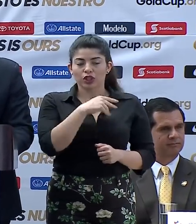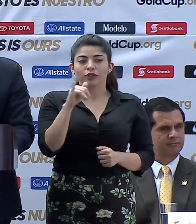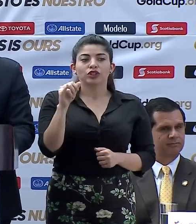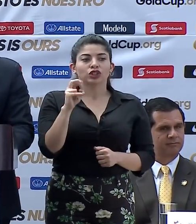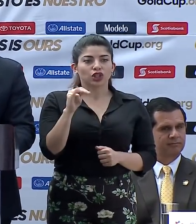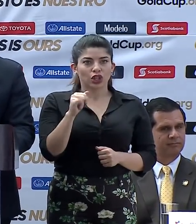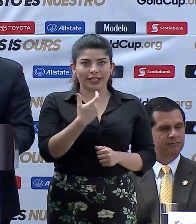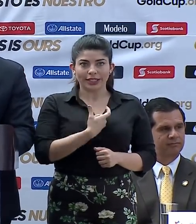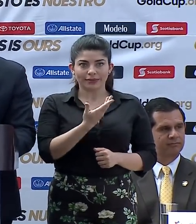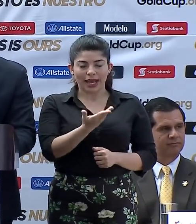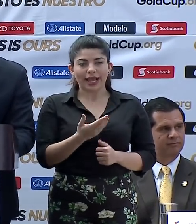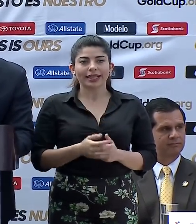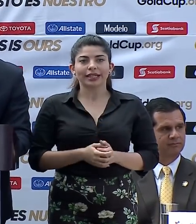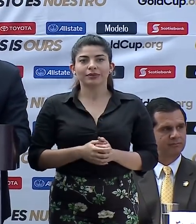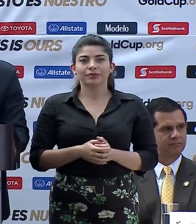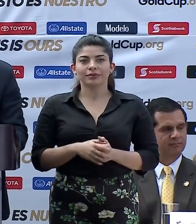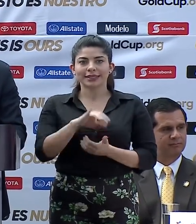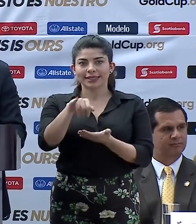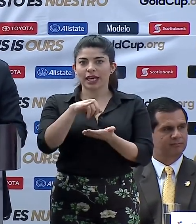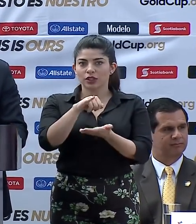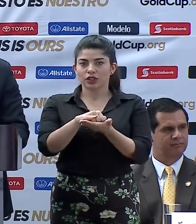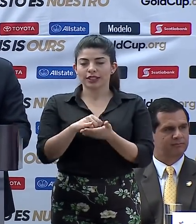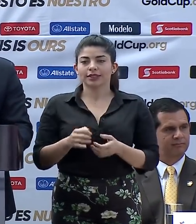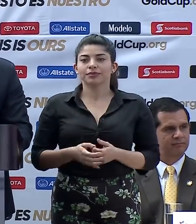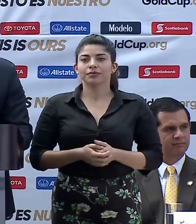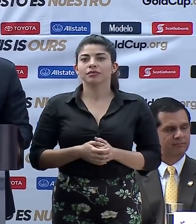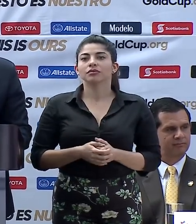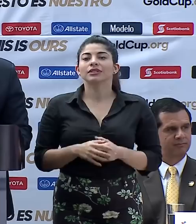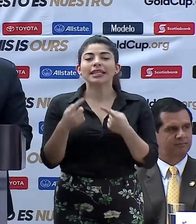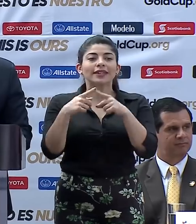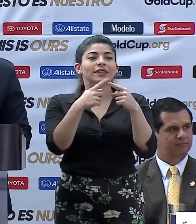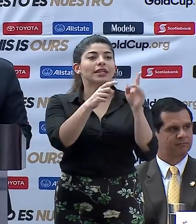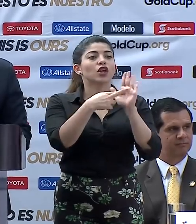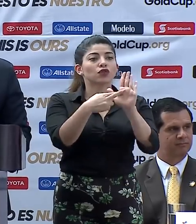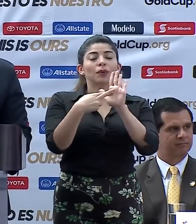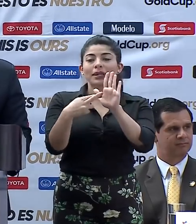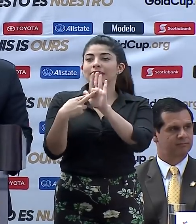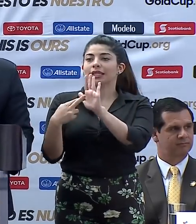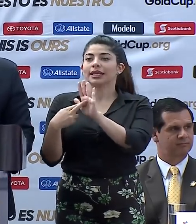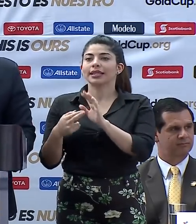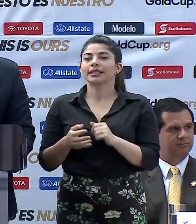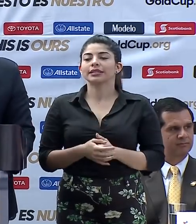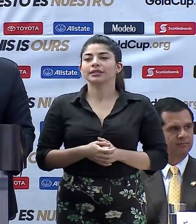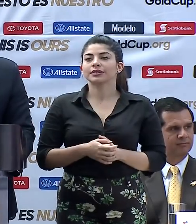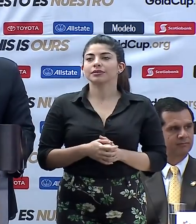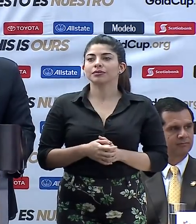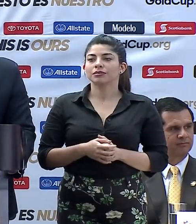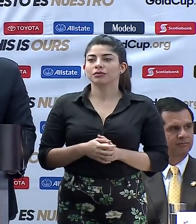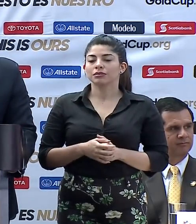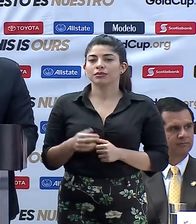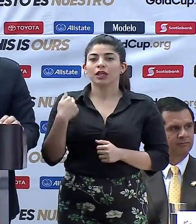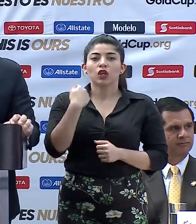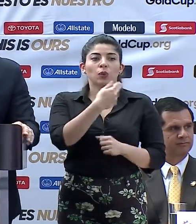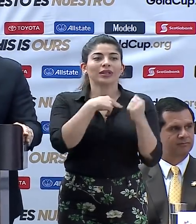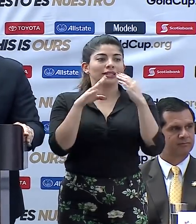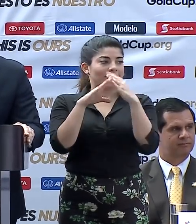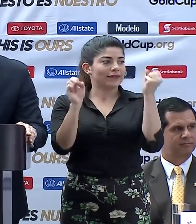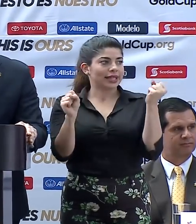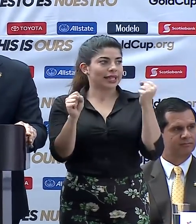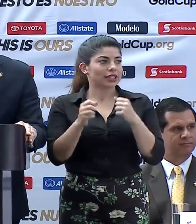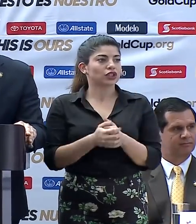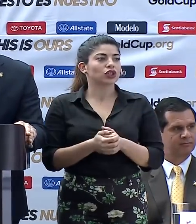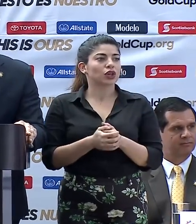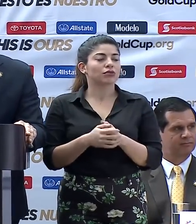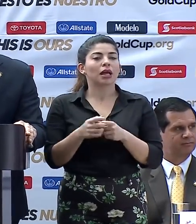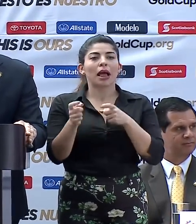Johnny, alcalde de San José, distintos representantes de nuestra federación,